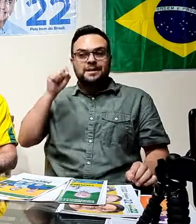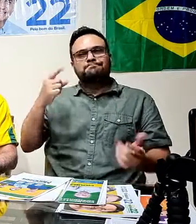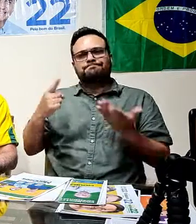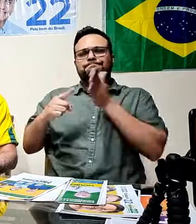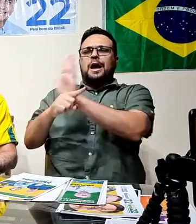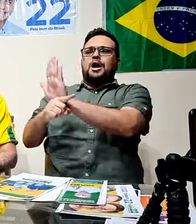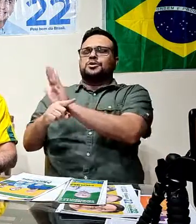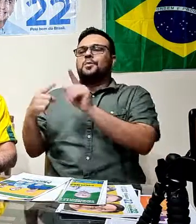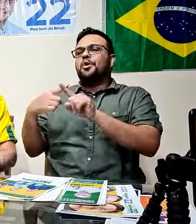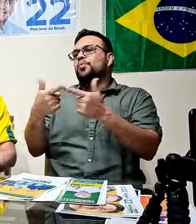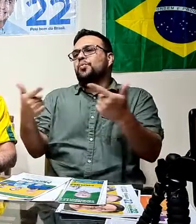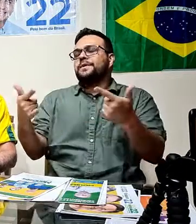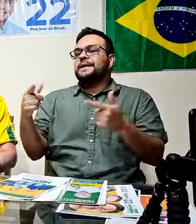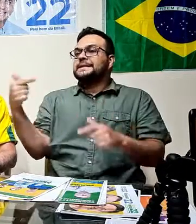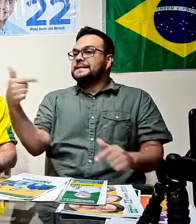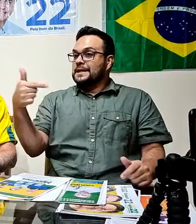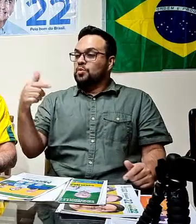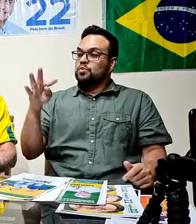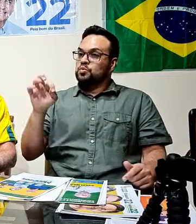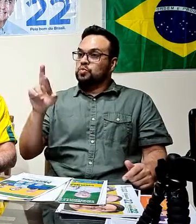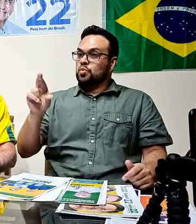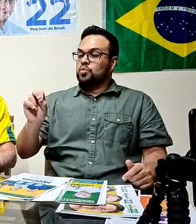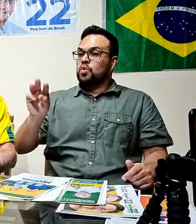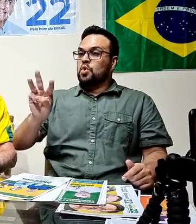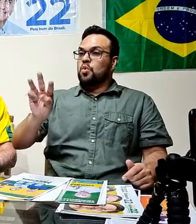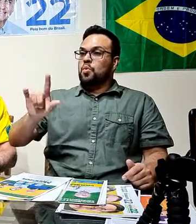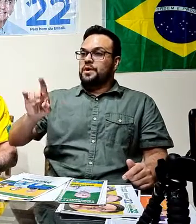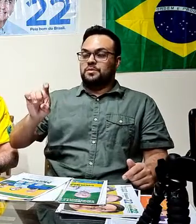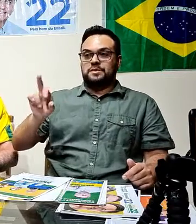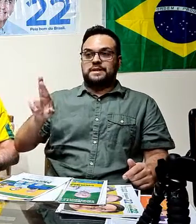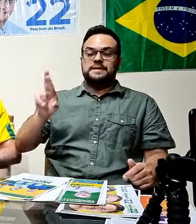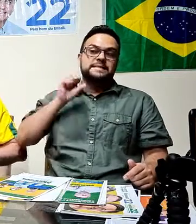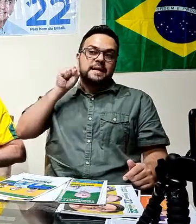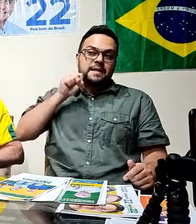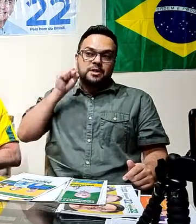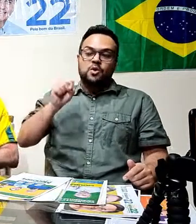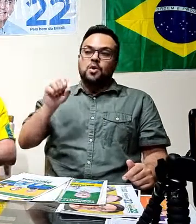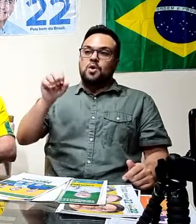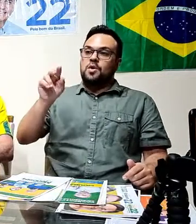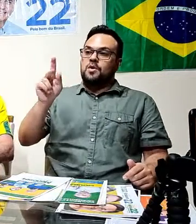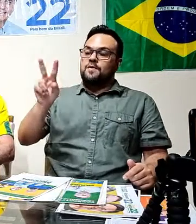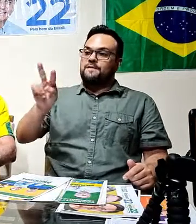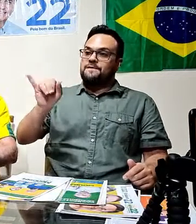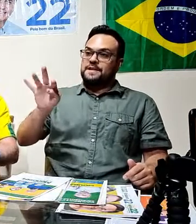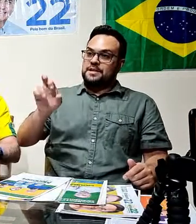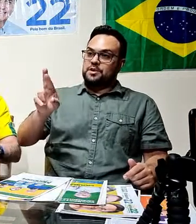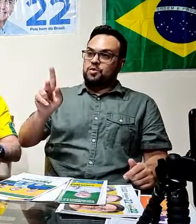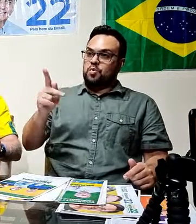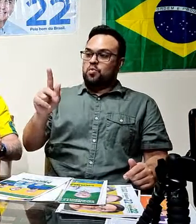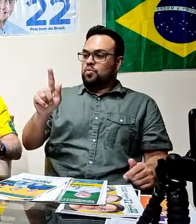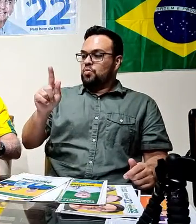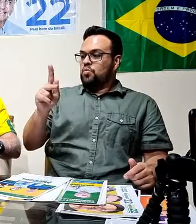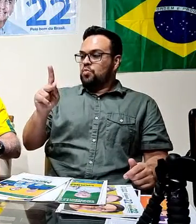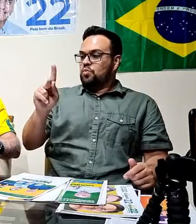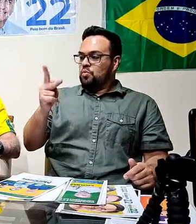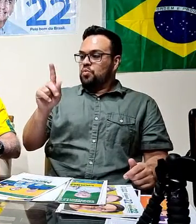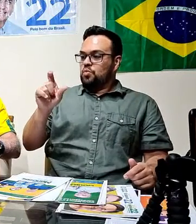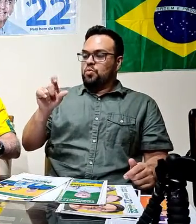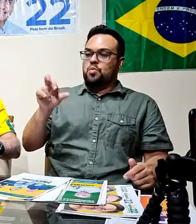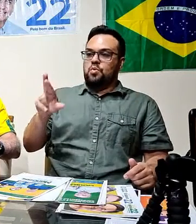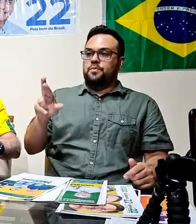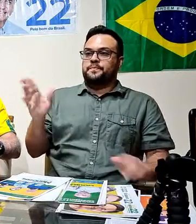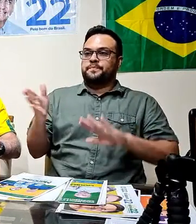porque não tem segundo turno. Wilder Moraes, senador, Major Vitor Hugo, governador de Goiás. Estado de Mato Grosso,